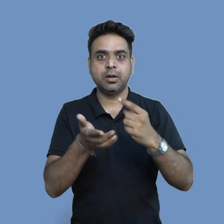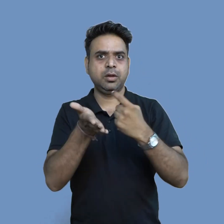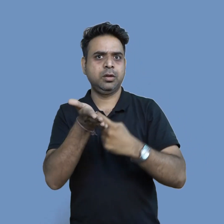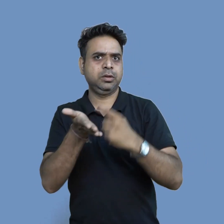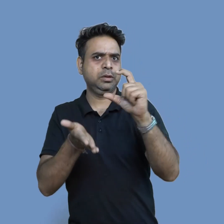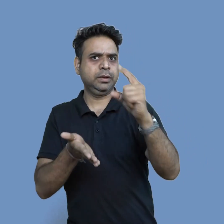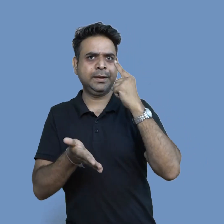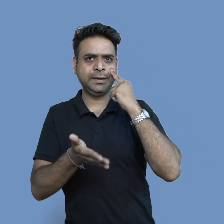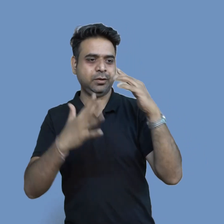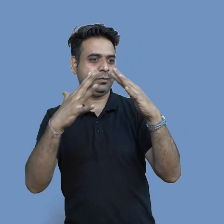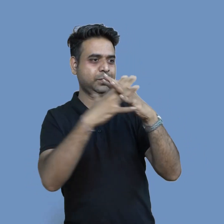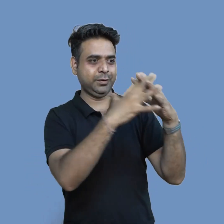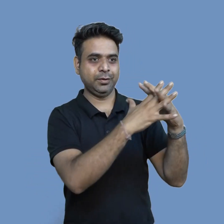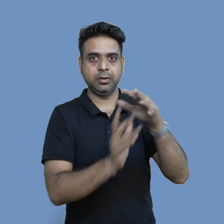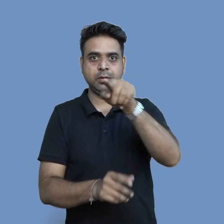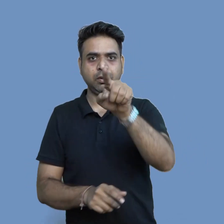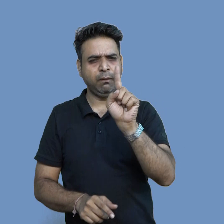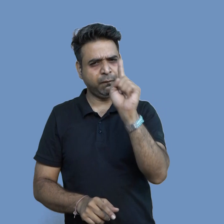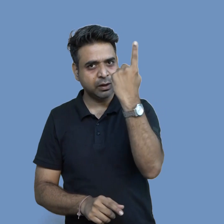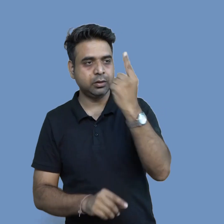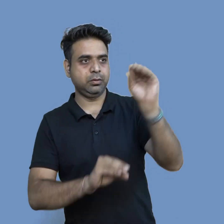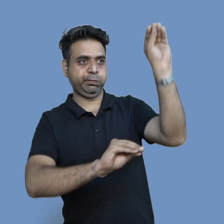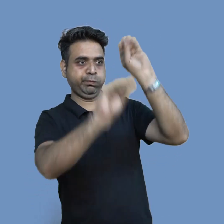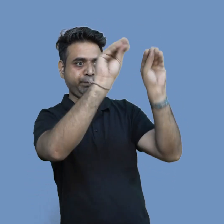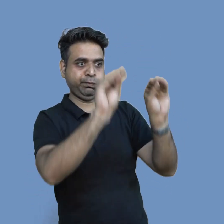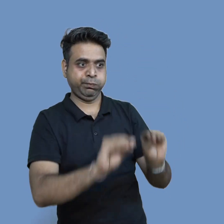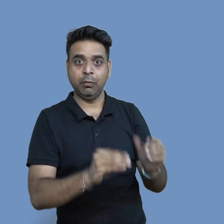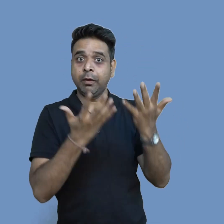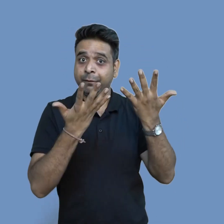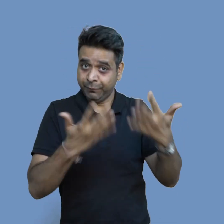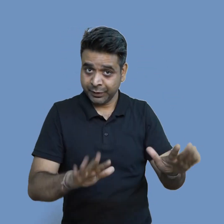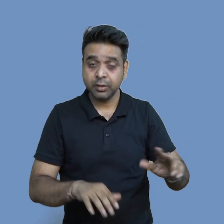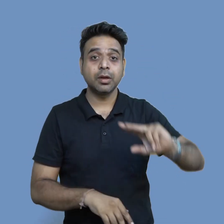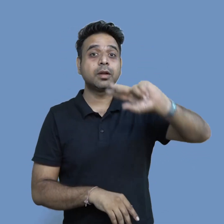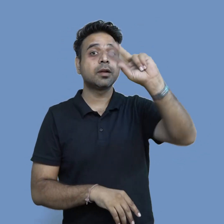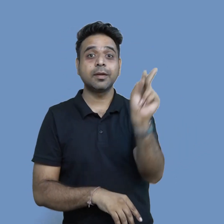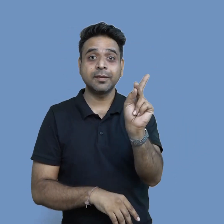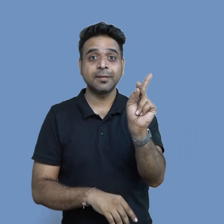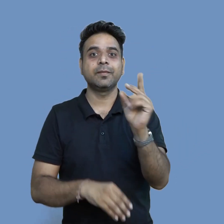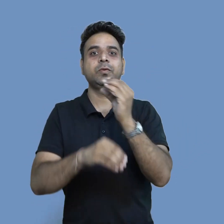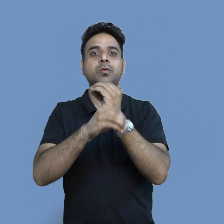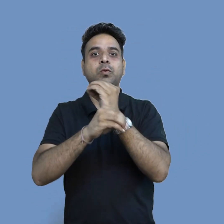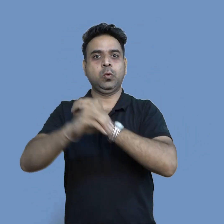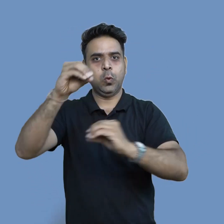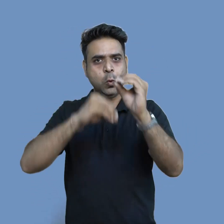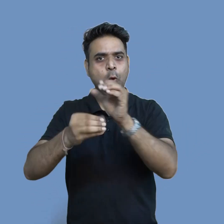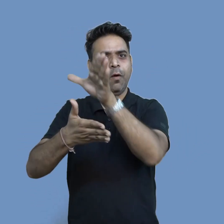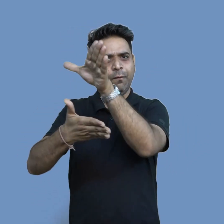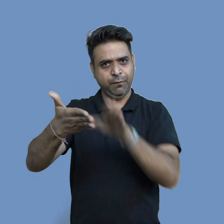इसके लिए आप सभी आरसीआई की वेबसाइट पर जाकर अपना पंजीयन कर सकते हैं। पंजीयन करने के बाद गूगल फॉर्म को भरें, वहां